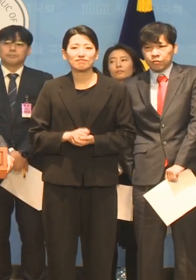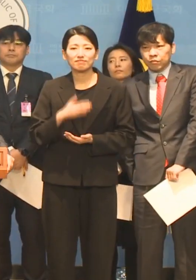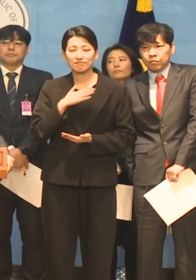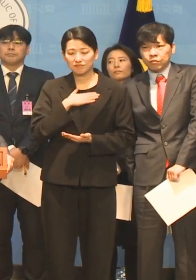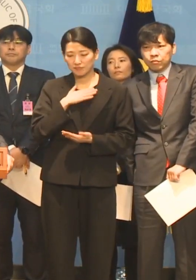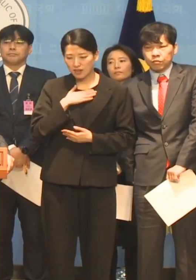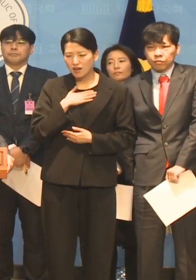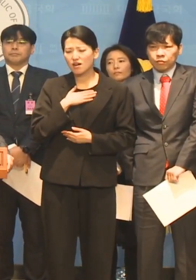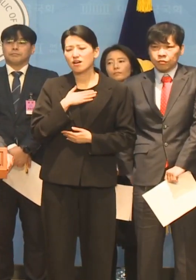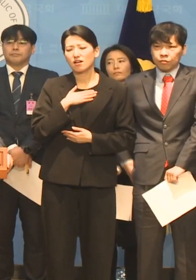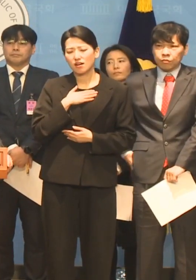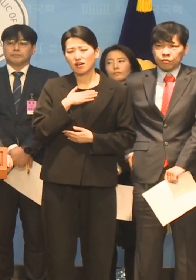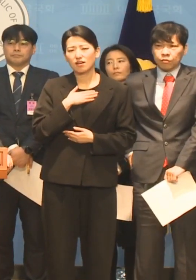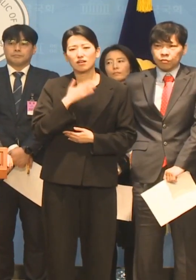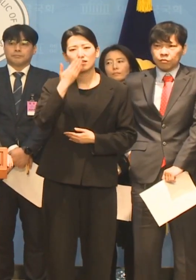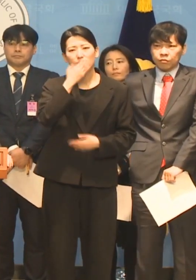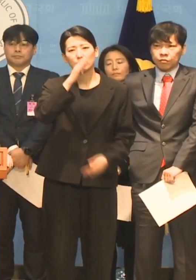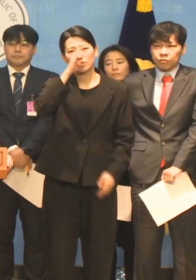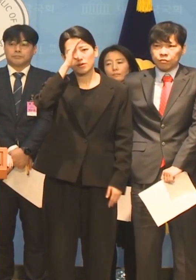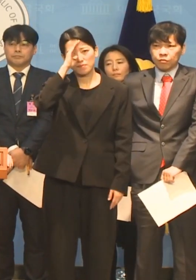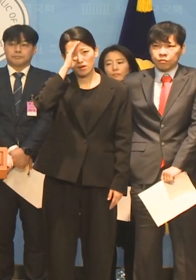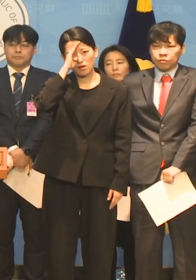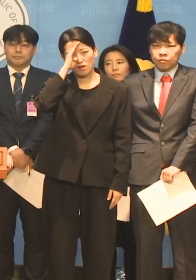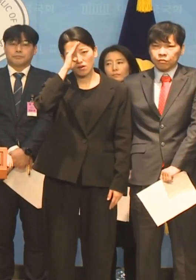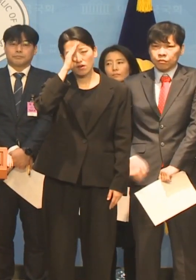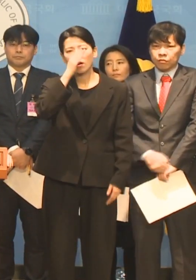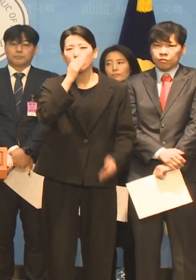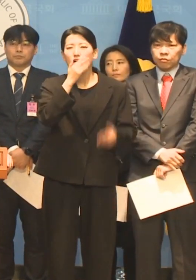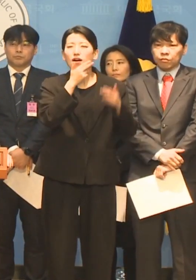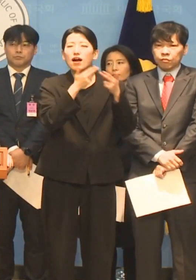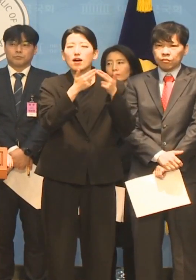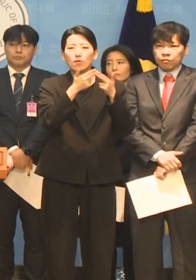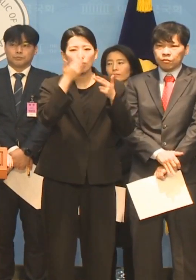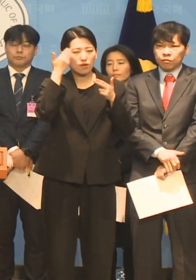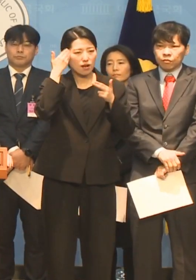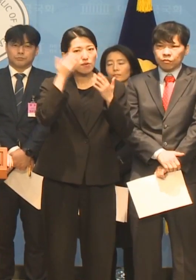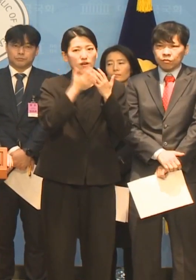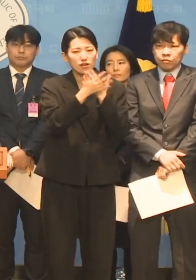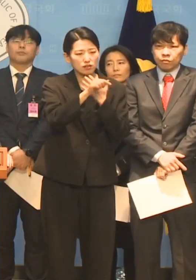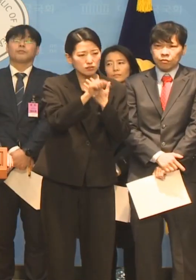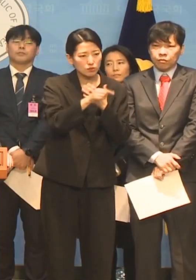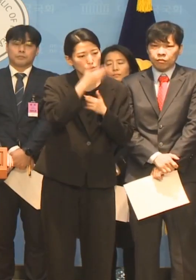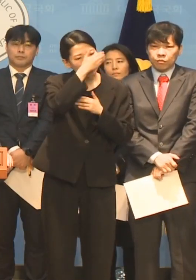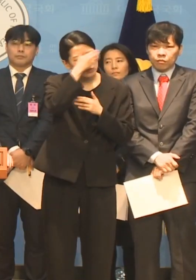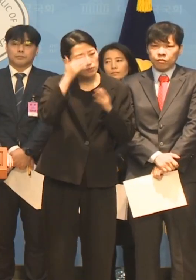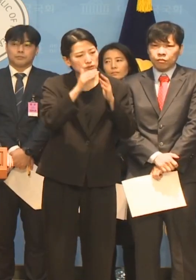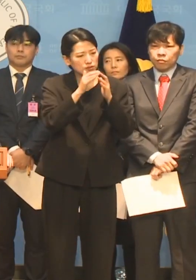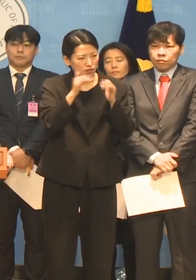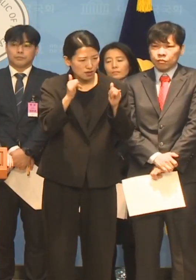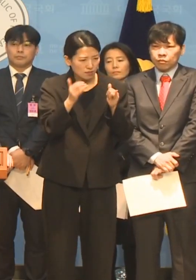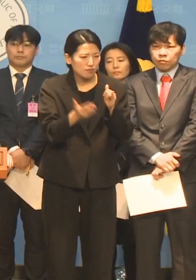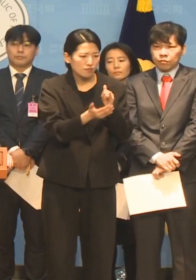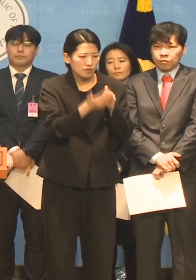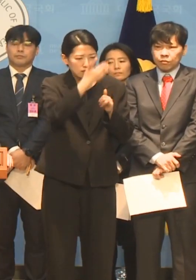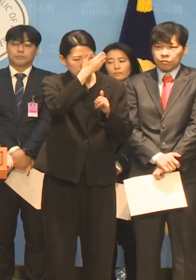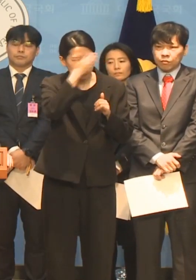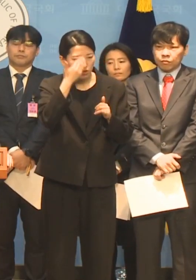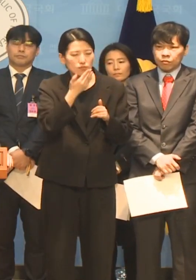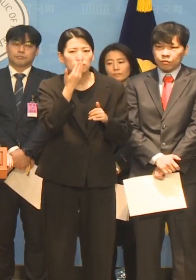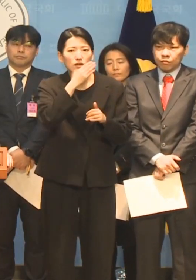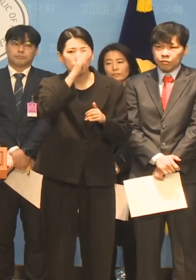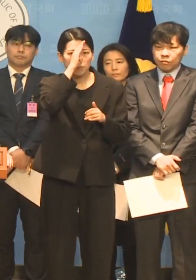이제 당뇨병학회에서 젊은 당뇨병 환자를 대상으로 한 10여 년간 교육과 또 캠프를